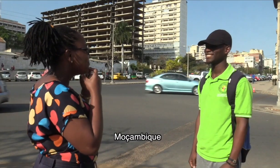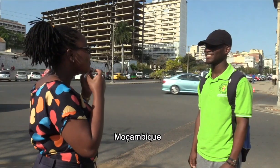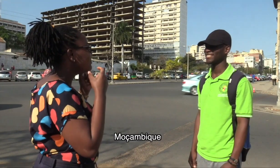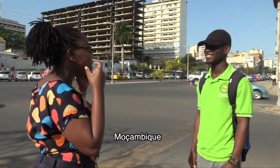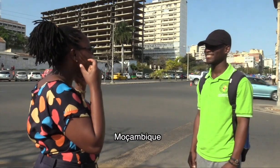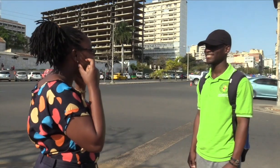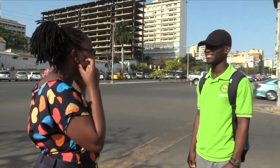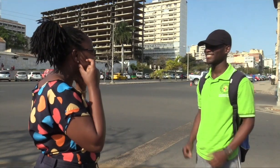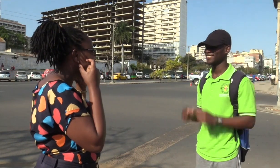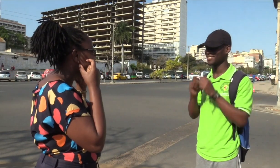Moçambique,